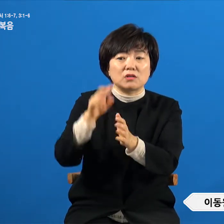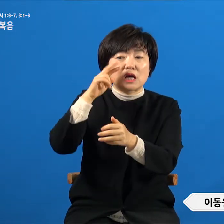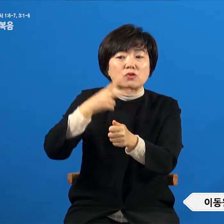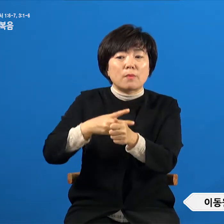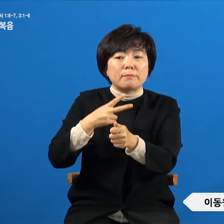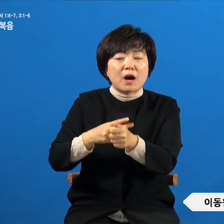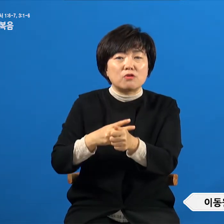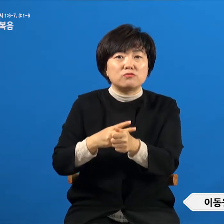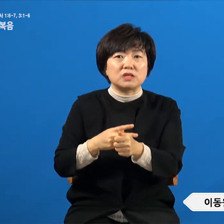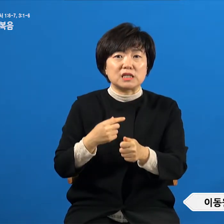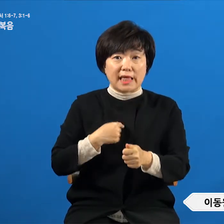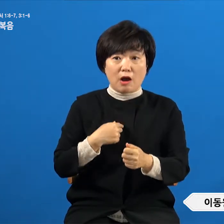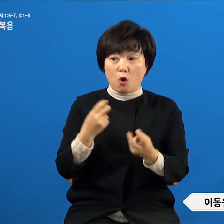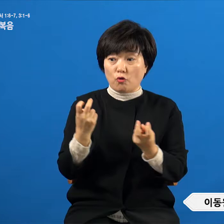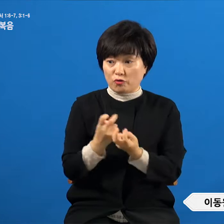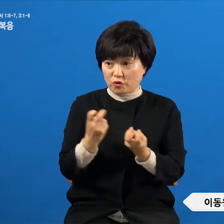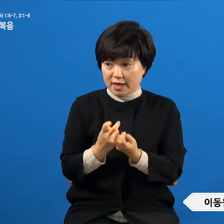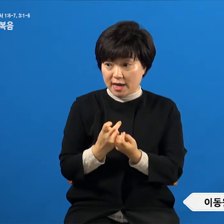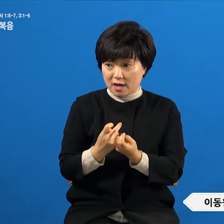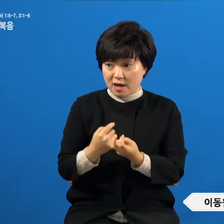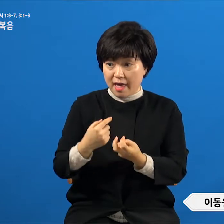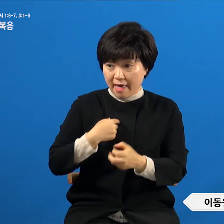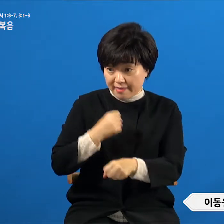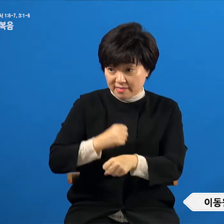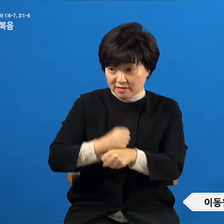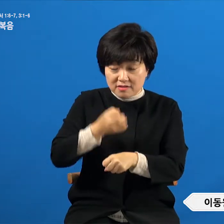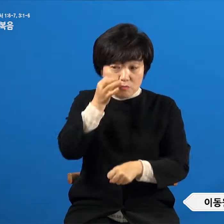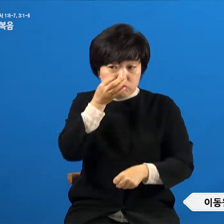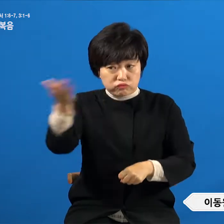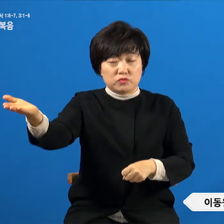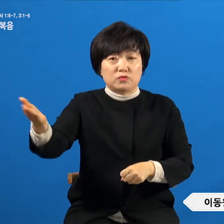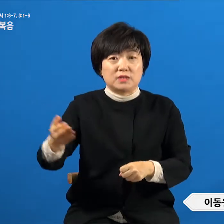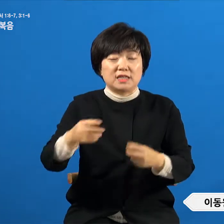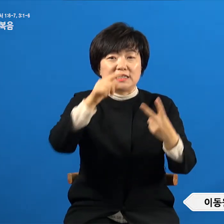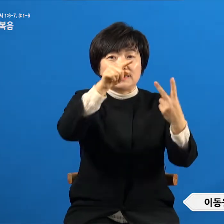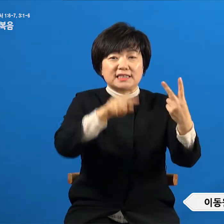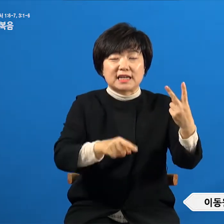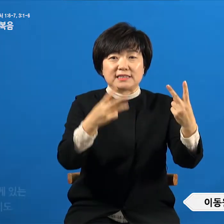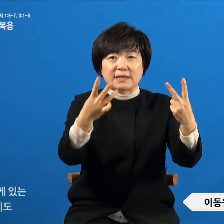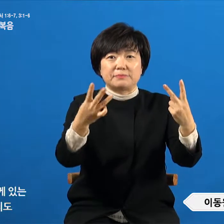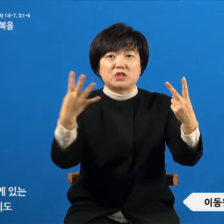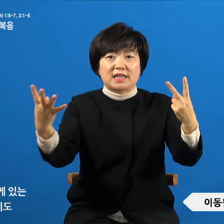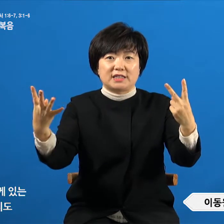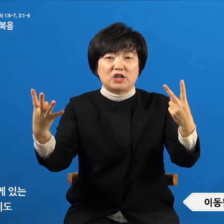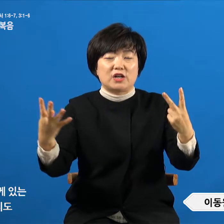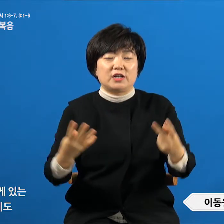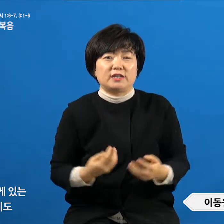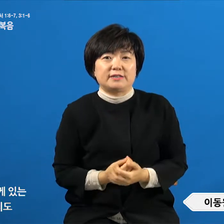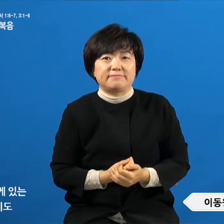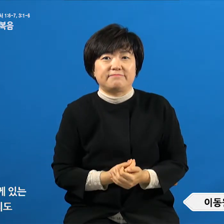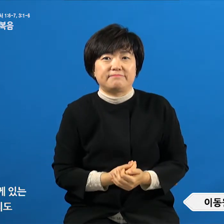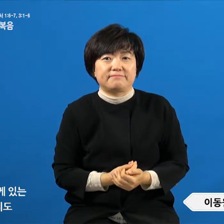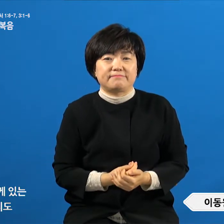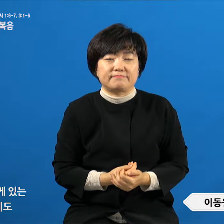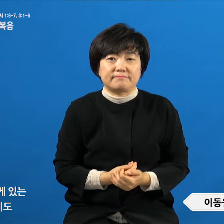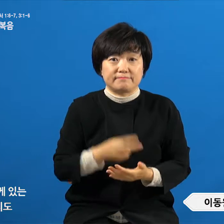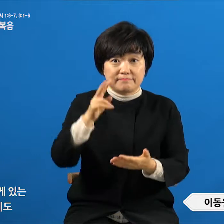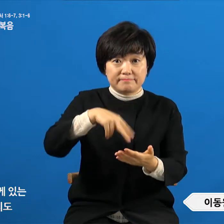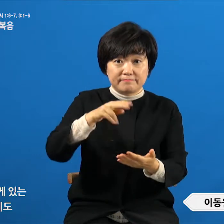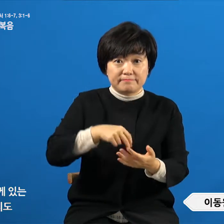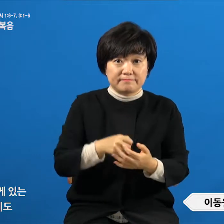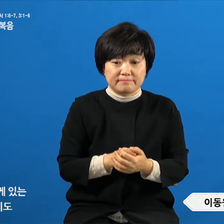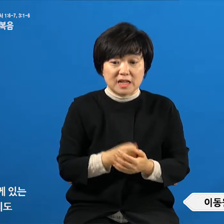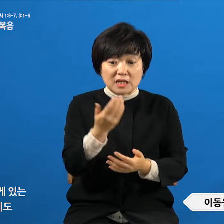어떤 실천을 했는가를 보여주기도 합니다. 자, 2장 3절과 4절입니다. 자, 2장 3절 4절